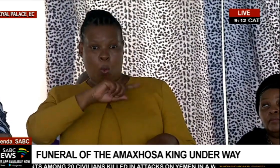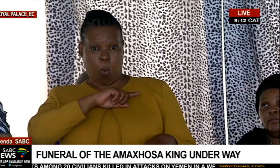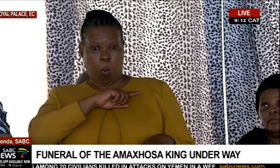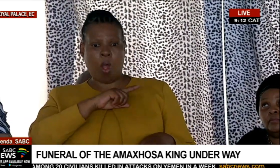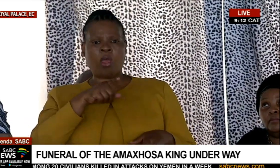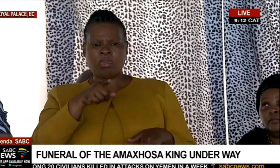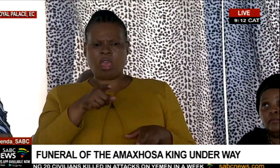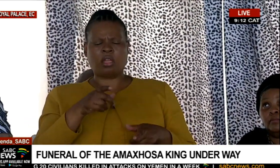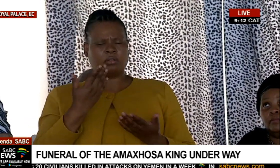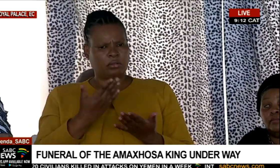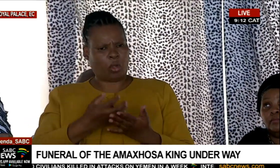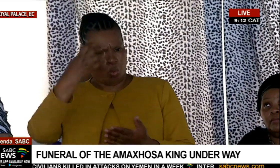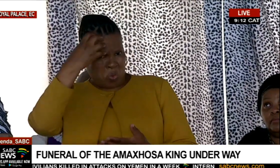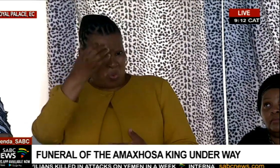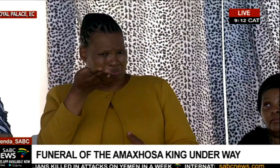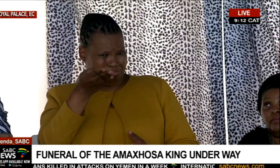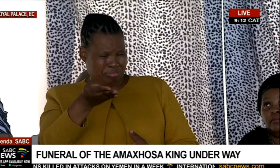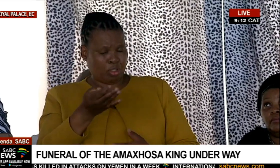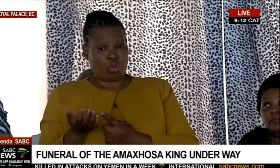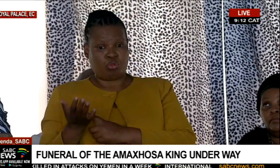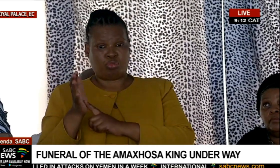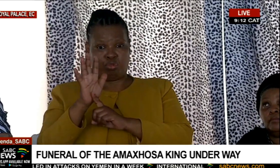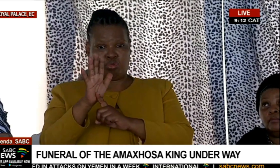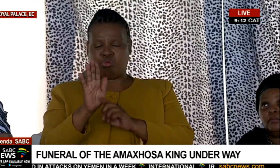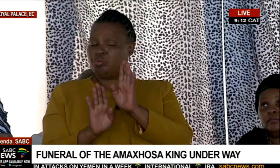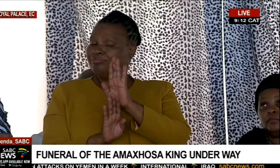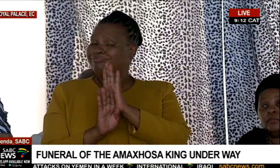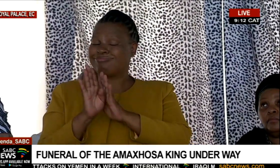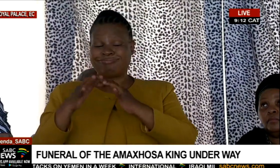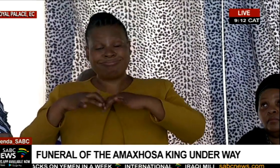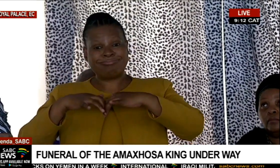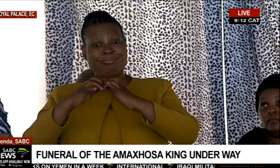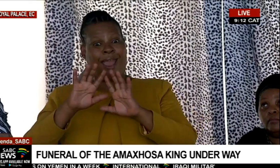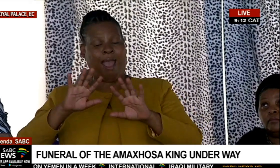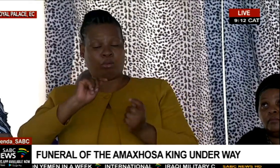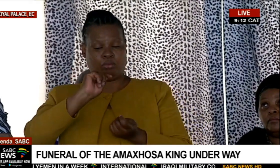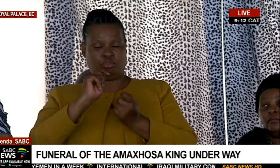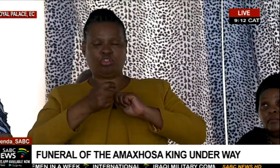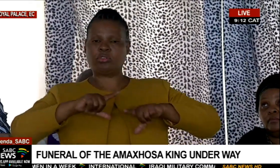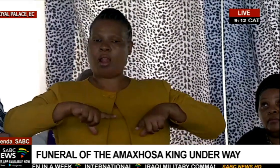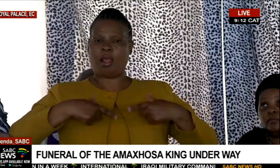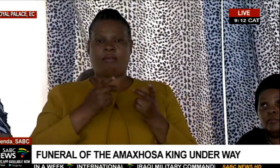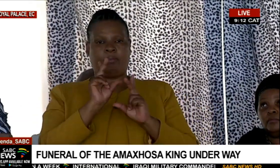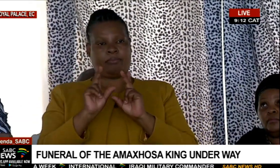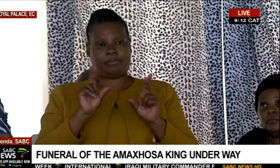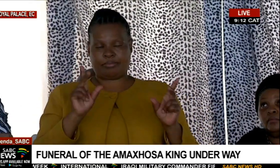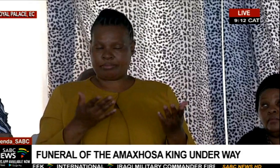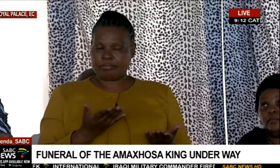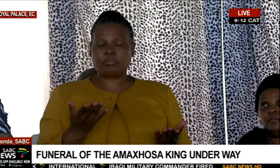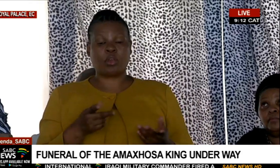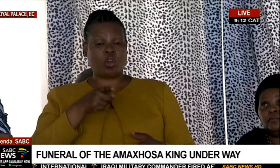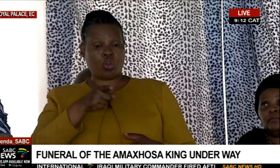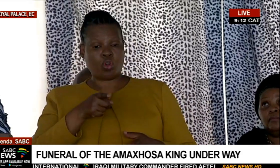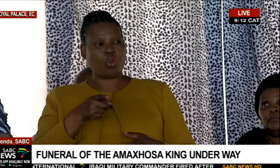sisichumiso esaqaqambisa intshisekelo yakhe ekuphuculeni ubomi babantu bakhe. Ukumkani